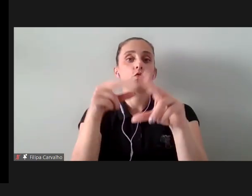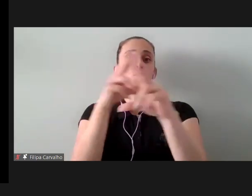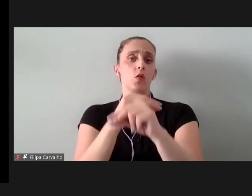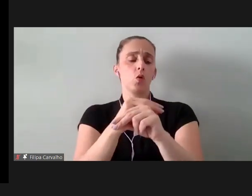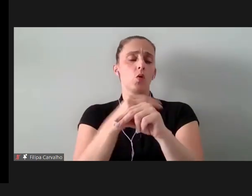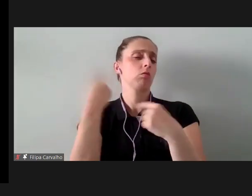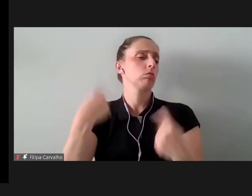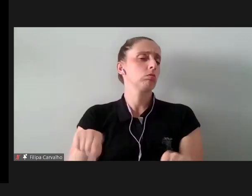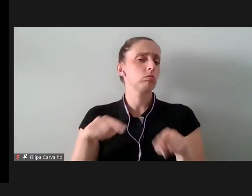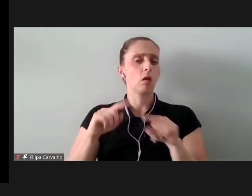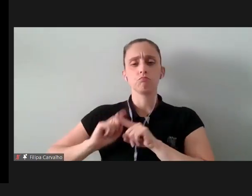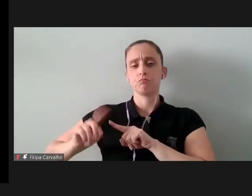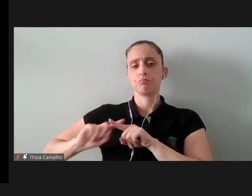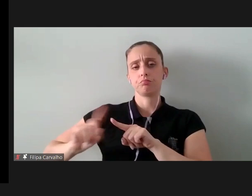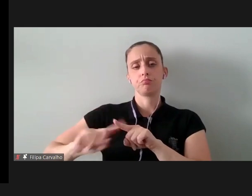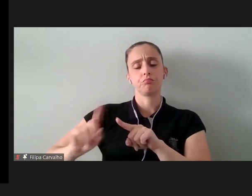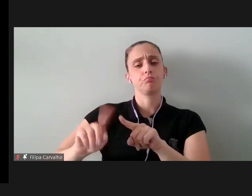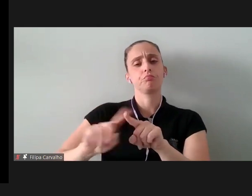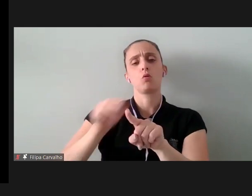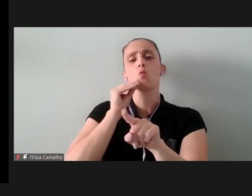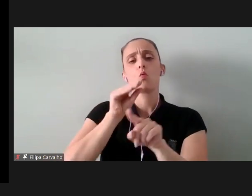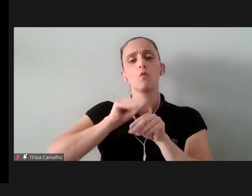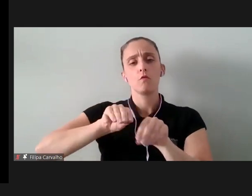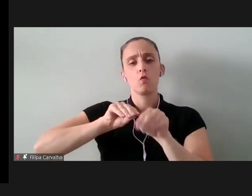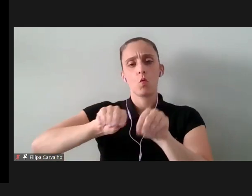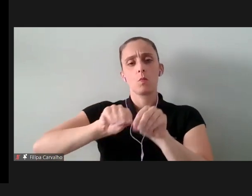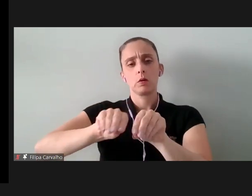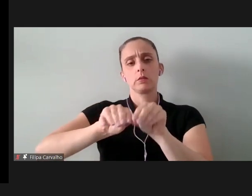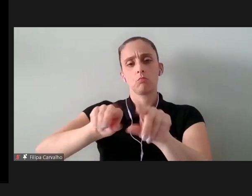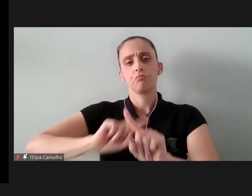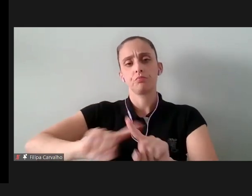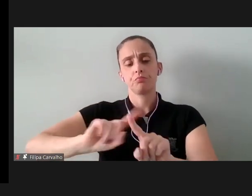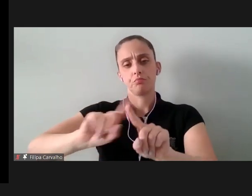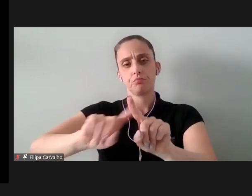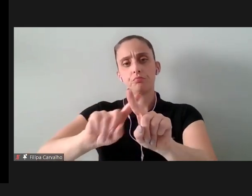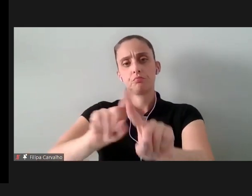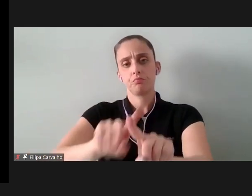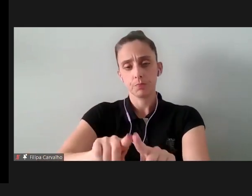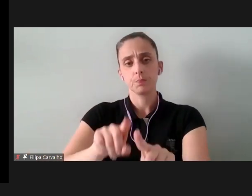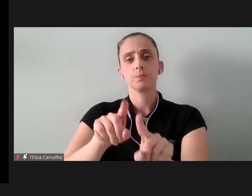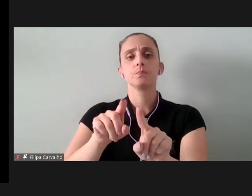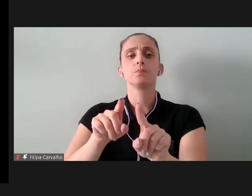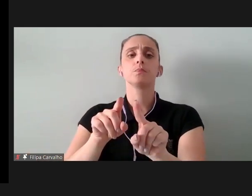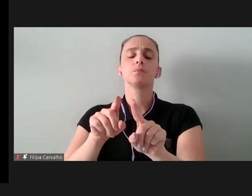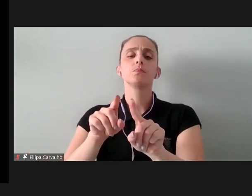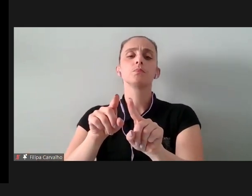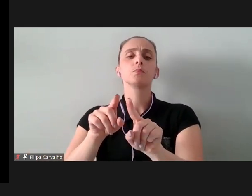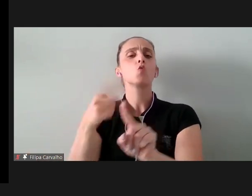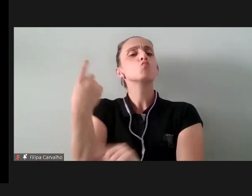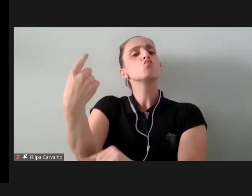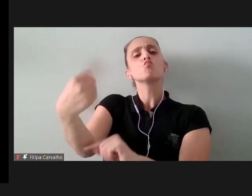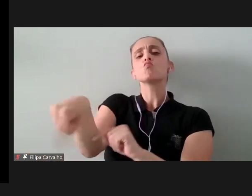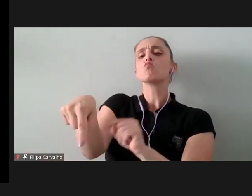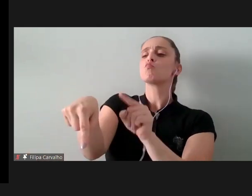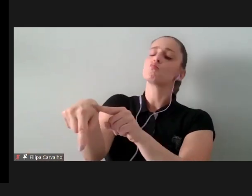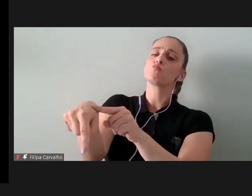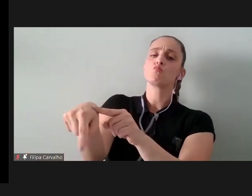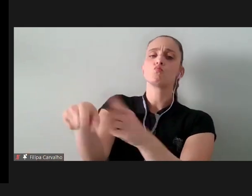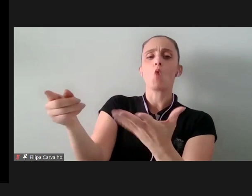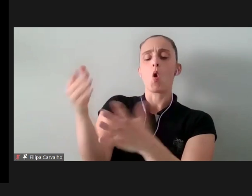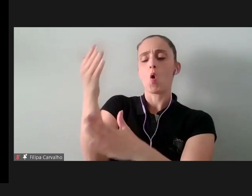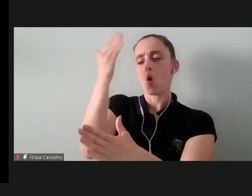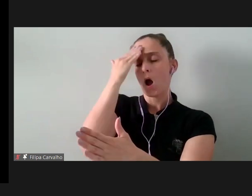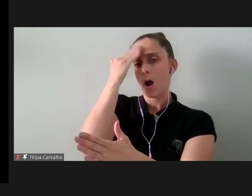várias modalidades de formação, que não seja exclusivamente ações de